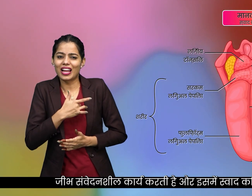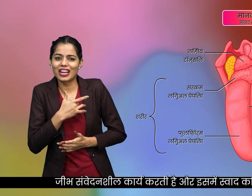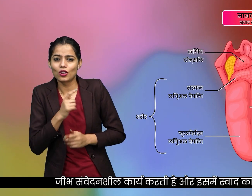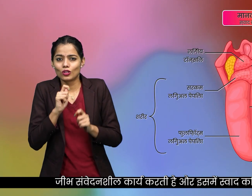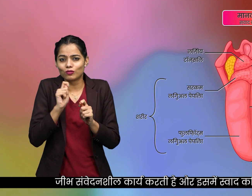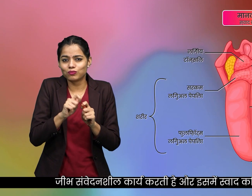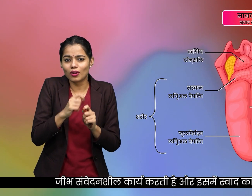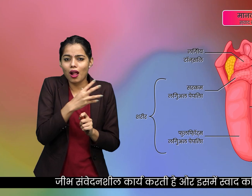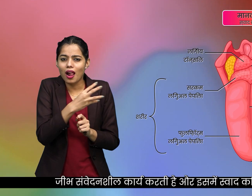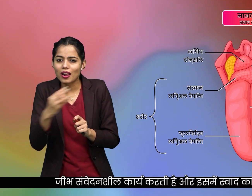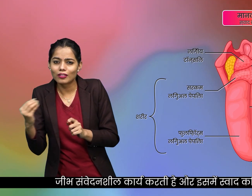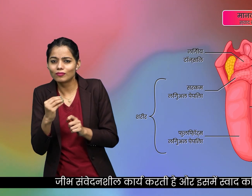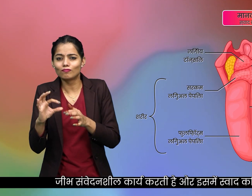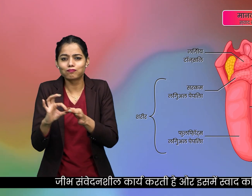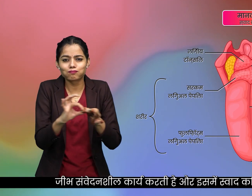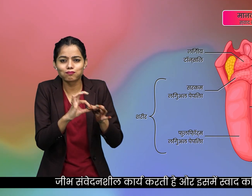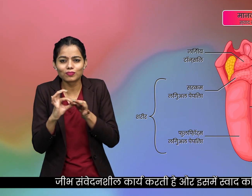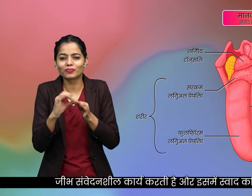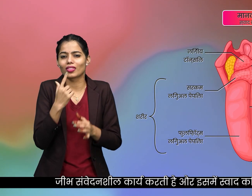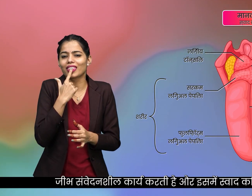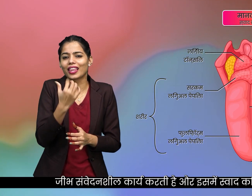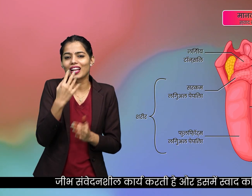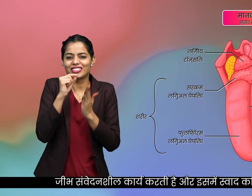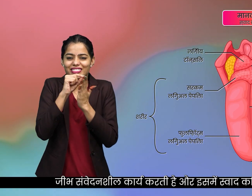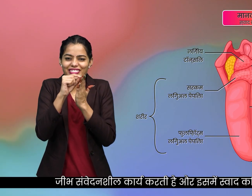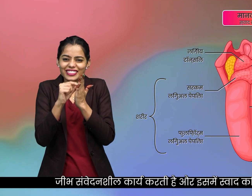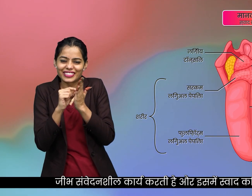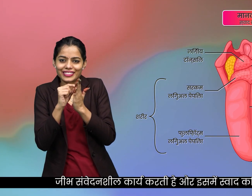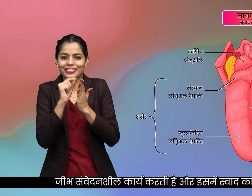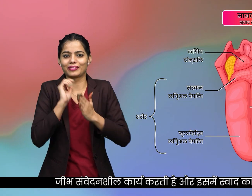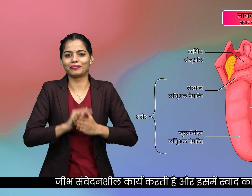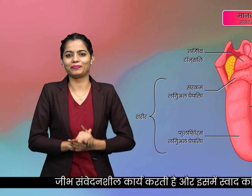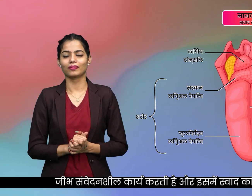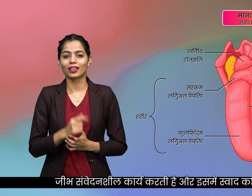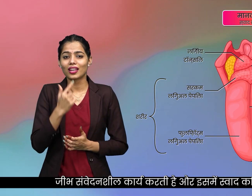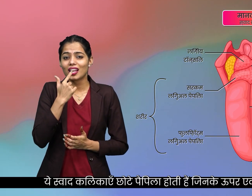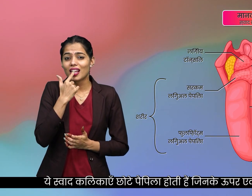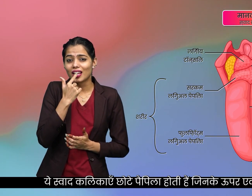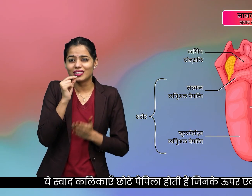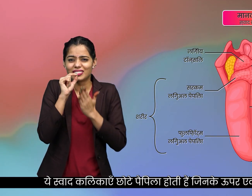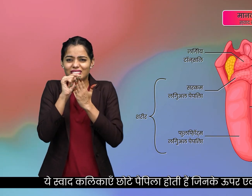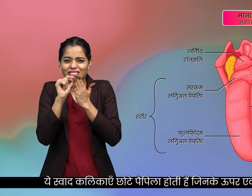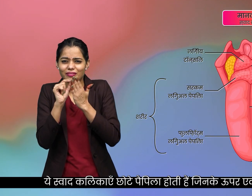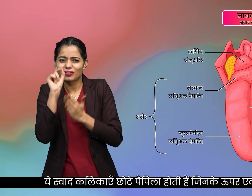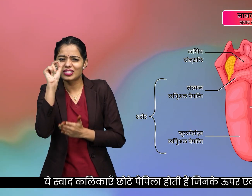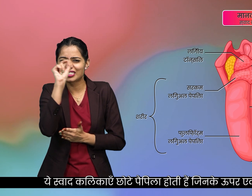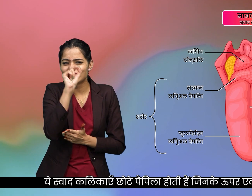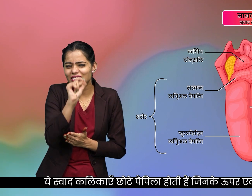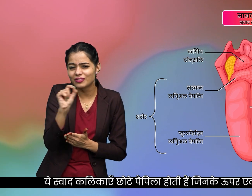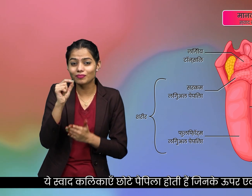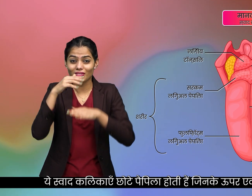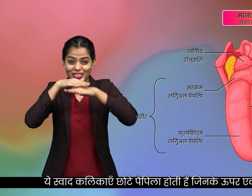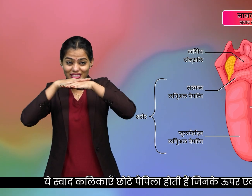संवेदनशील कार्य करती है और इसमें स्वाद कालिकाएं होती हैं। ये स्वाद